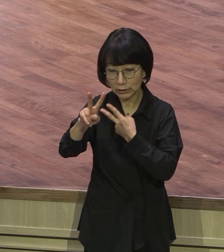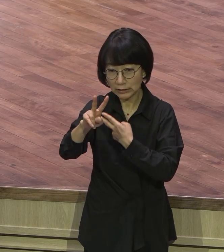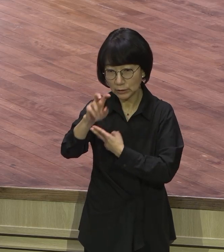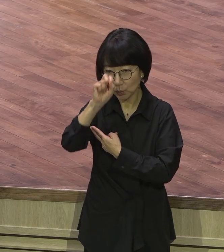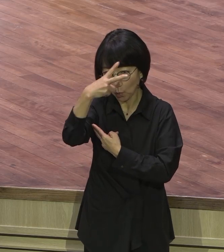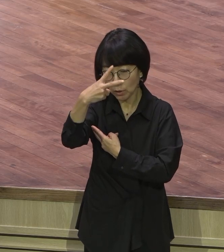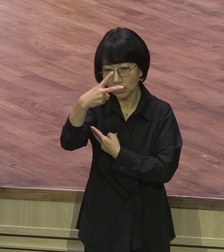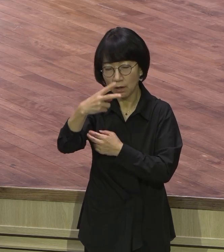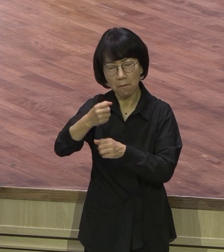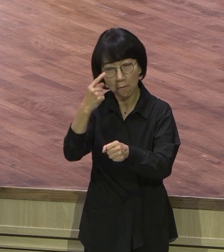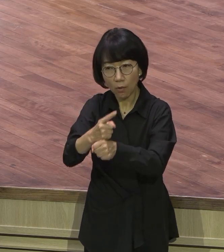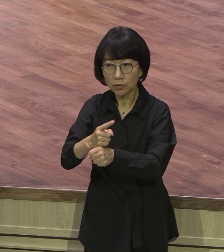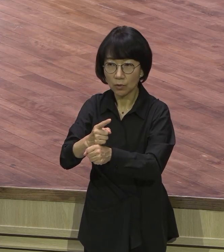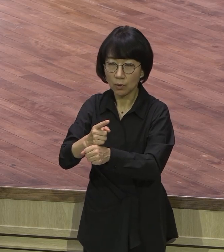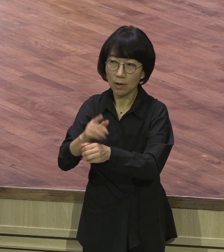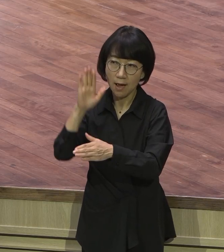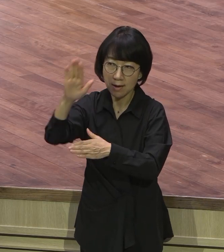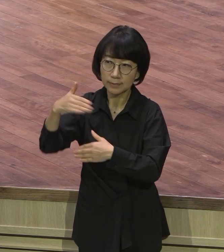3인거 야